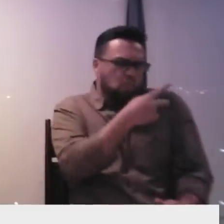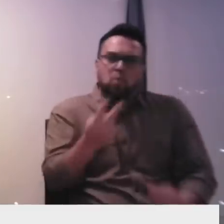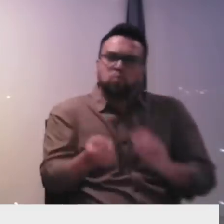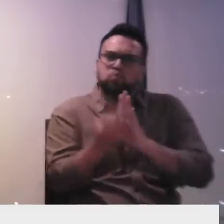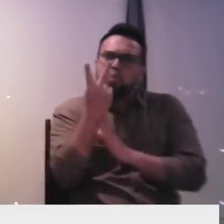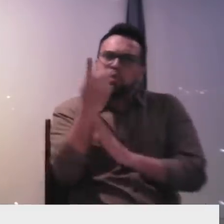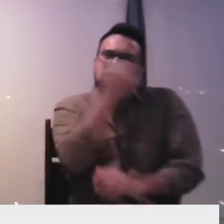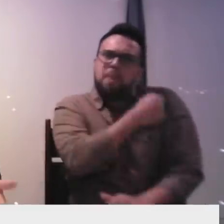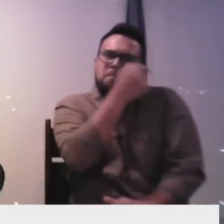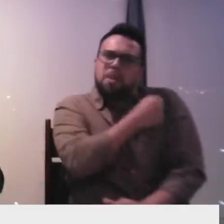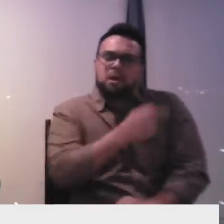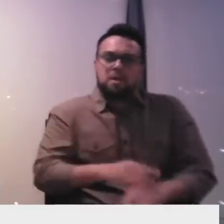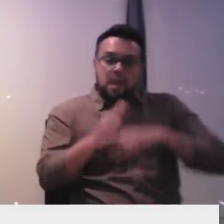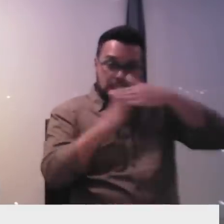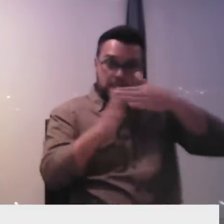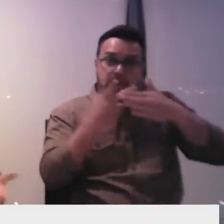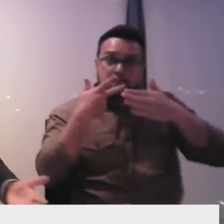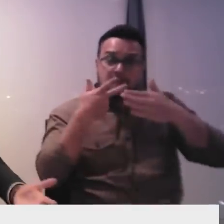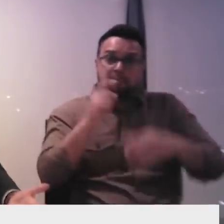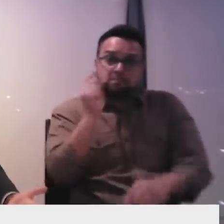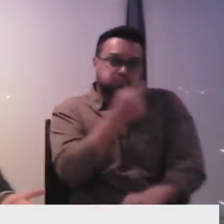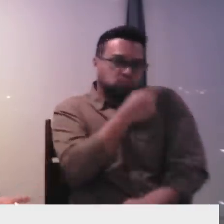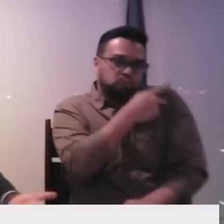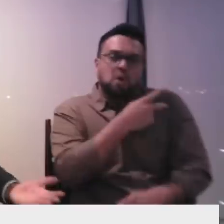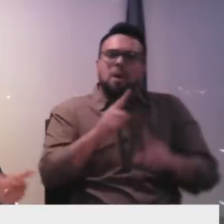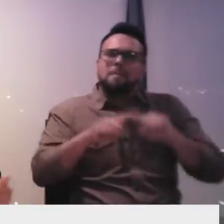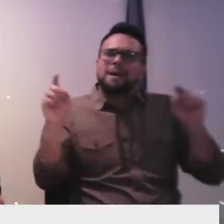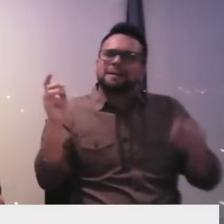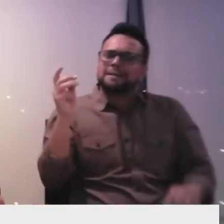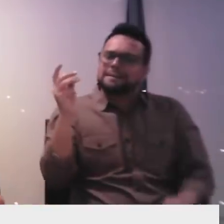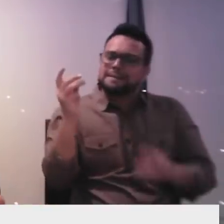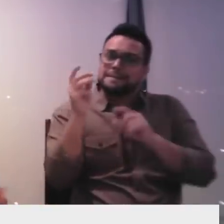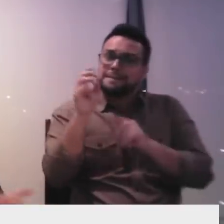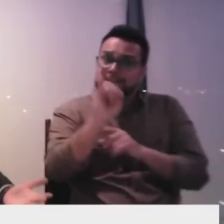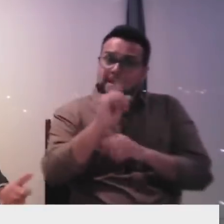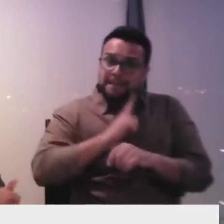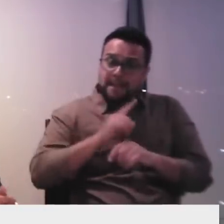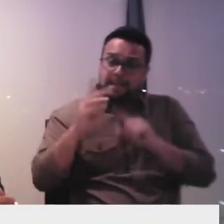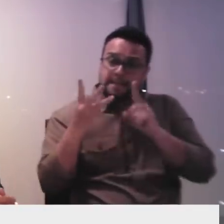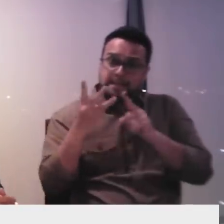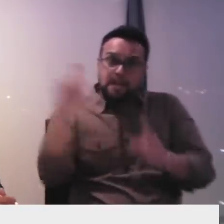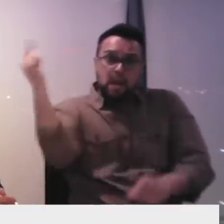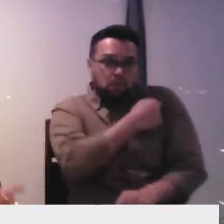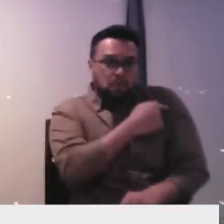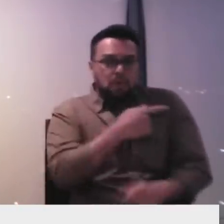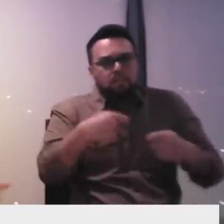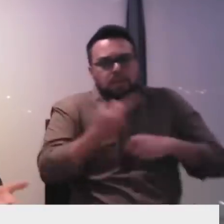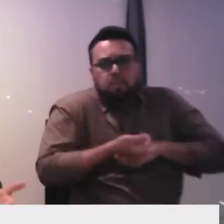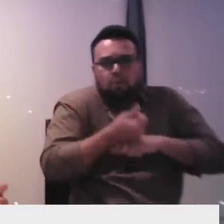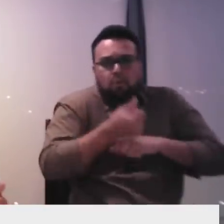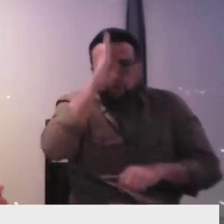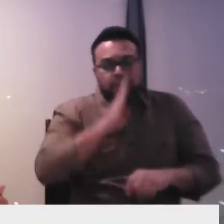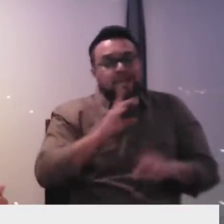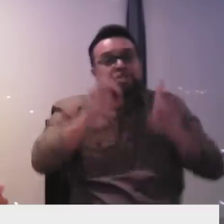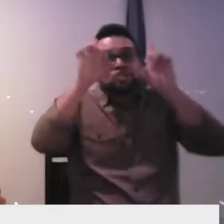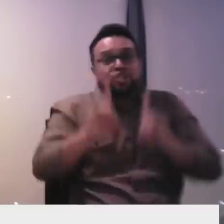As empresas não diziam que era assim? Pô, se tem a terceira dose, tem que ser de graça. Ou não é? Não é direito do